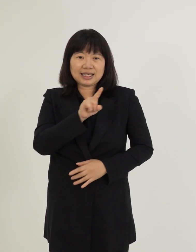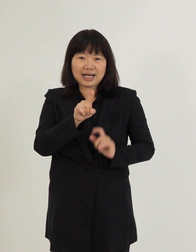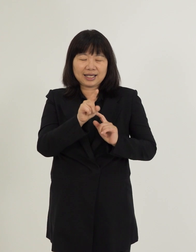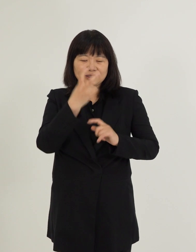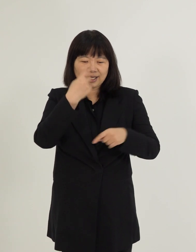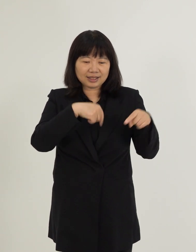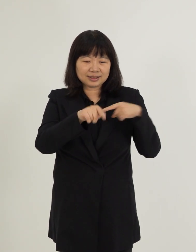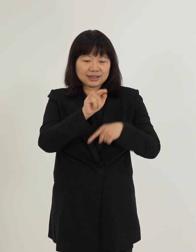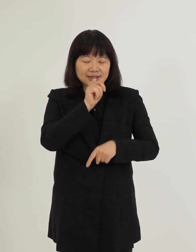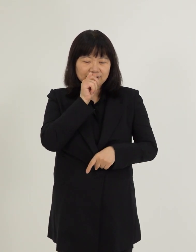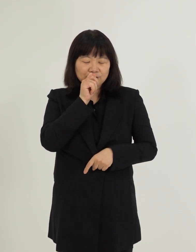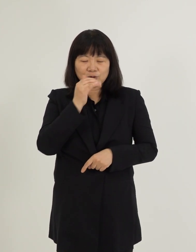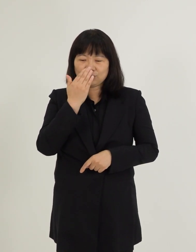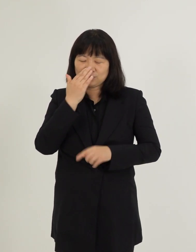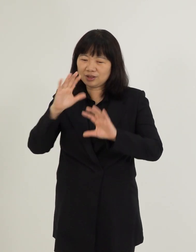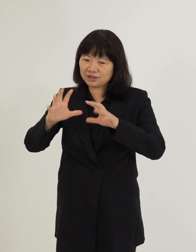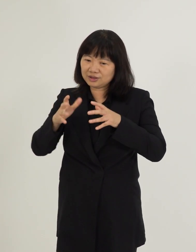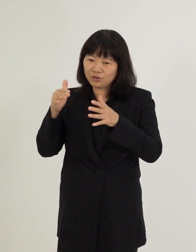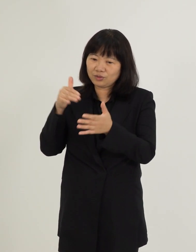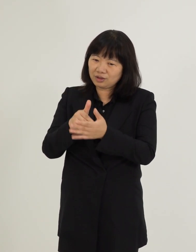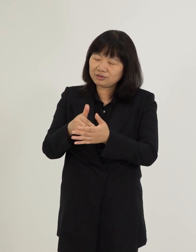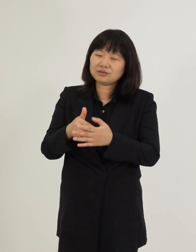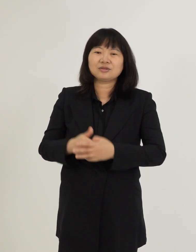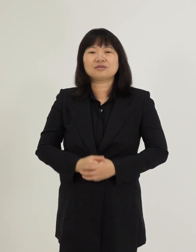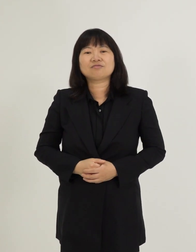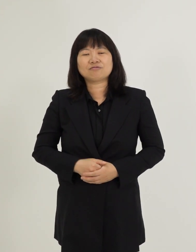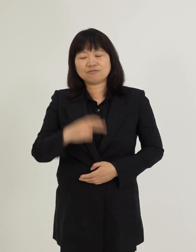총독이 이 유대 지역까지